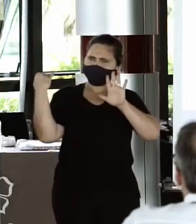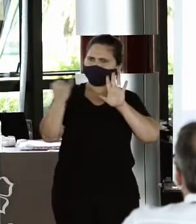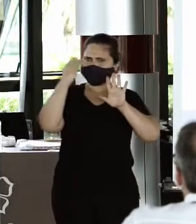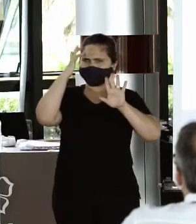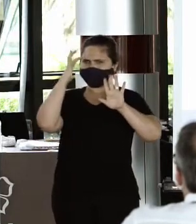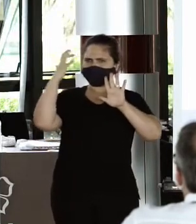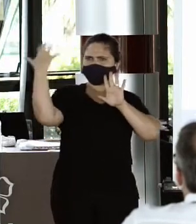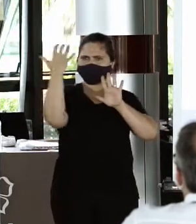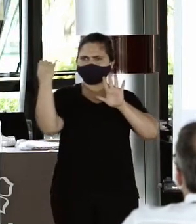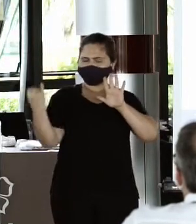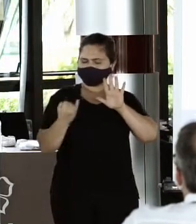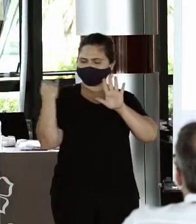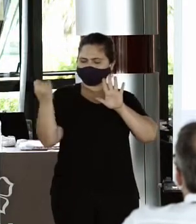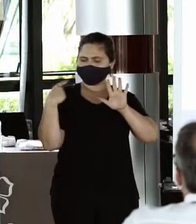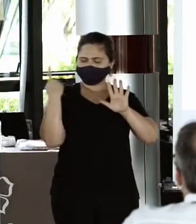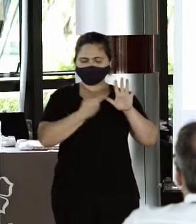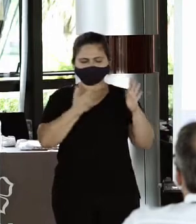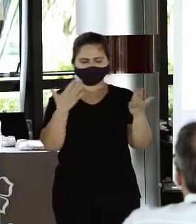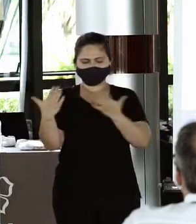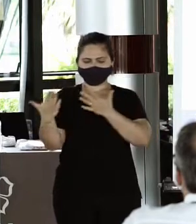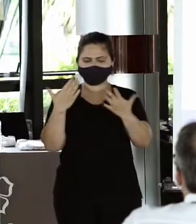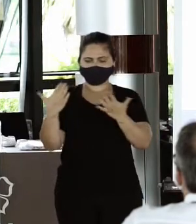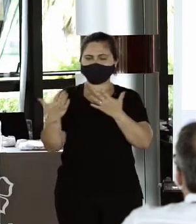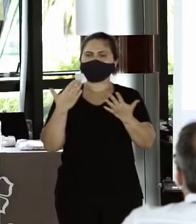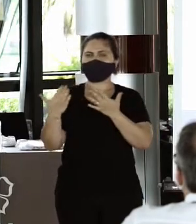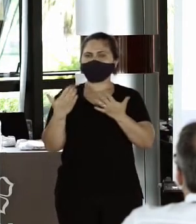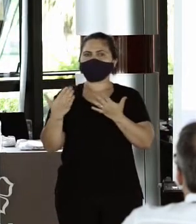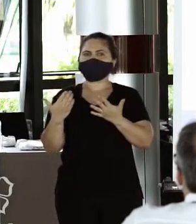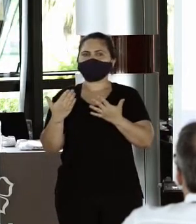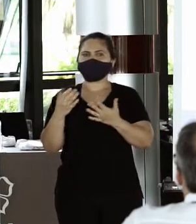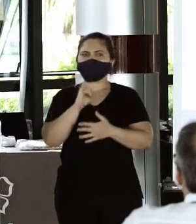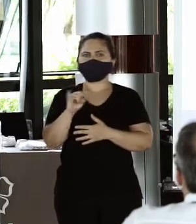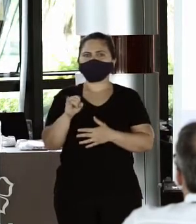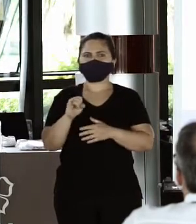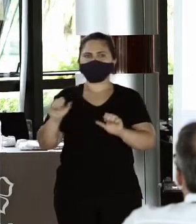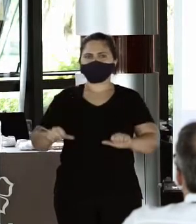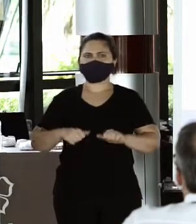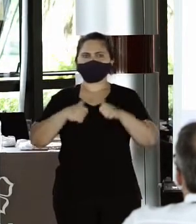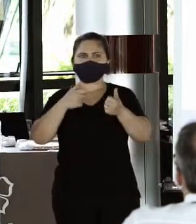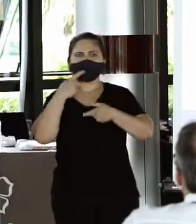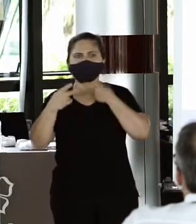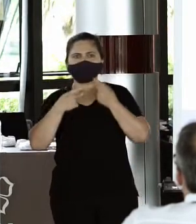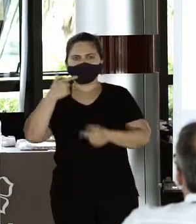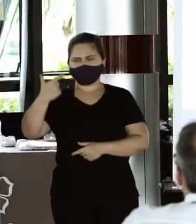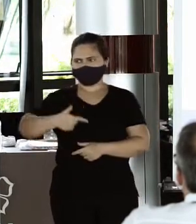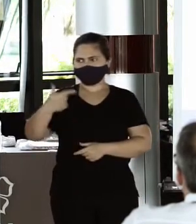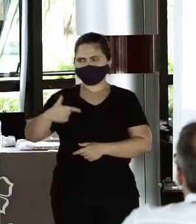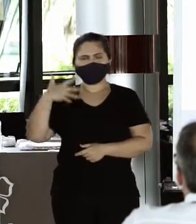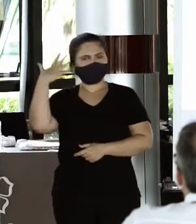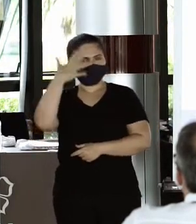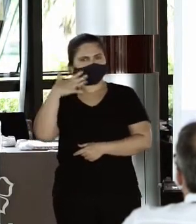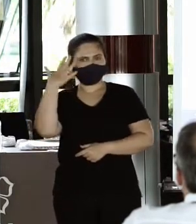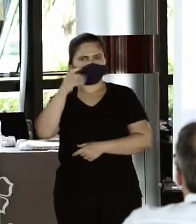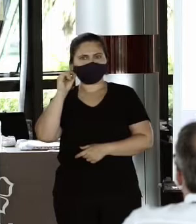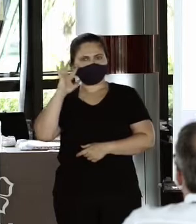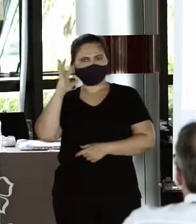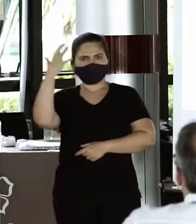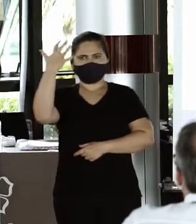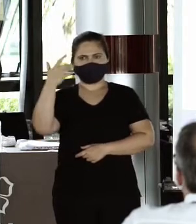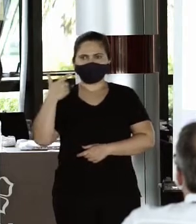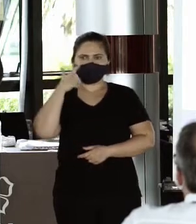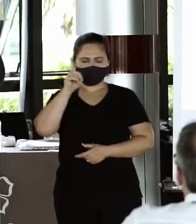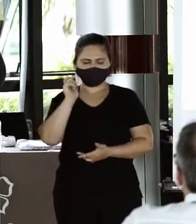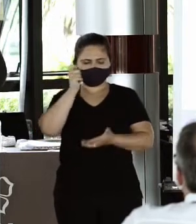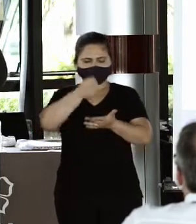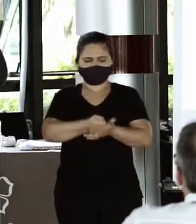para a gente. Esse é um parâmetro, né? Isso vai ser melhor falado na segunda palestra, que é decisivo para comprar